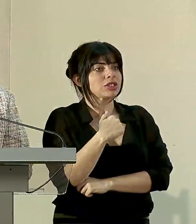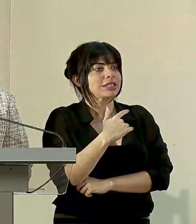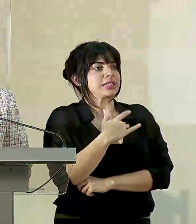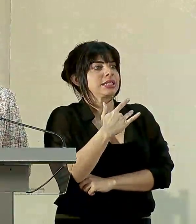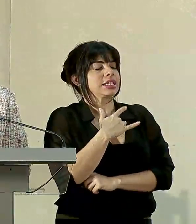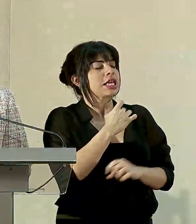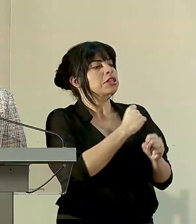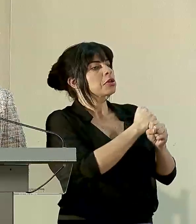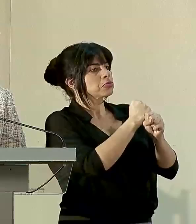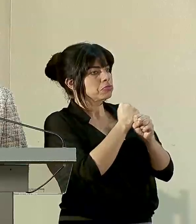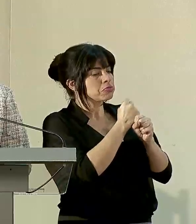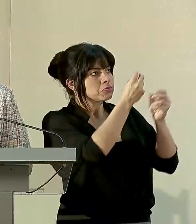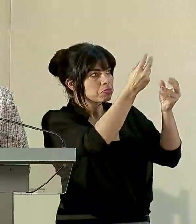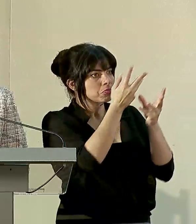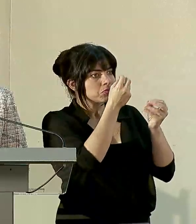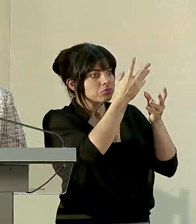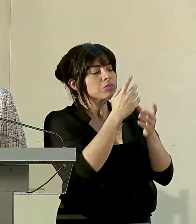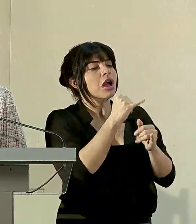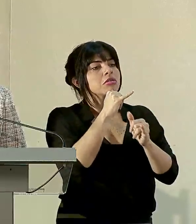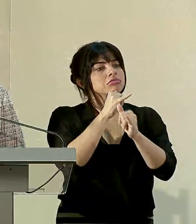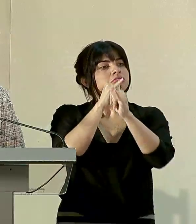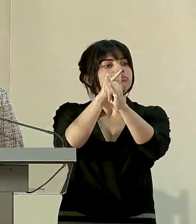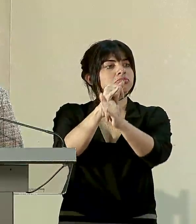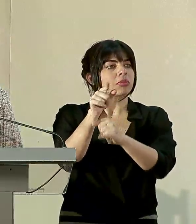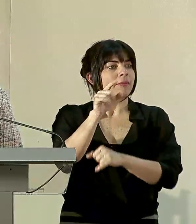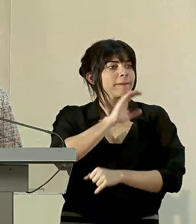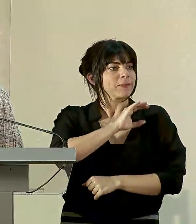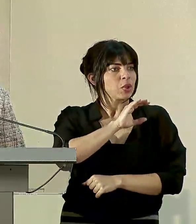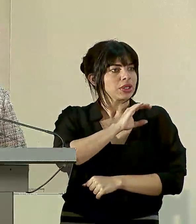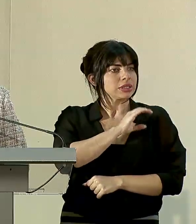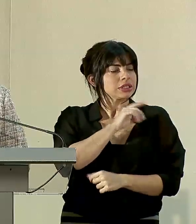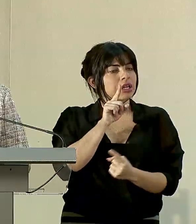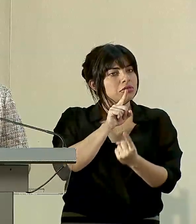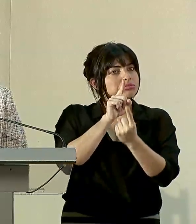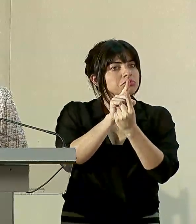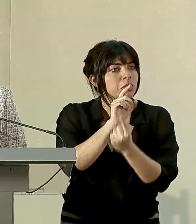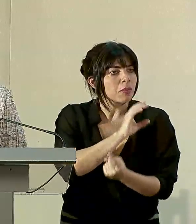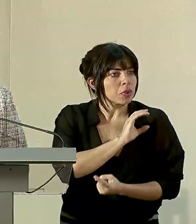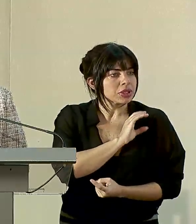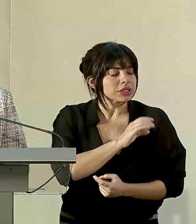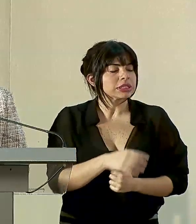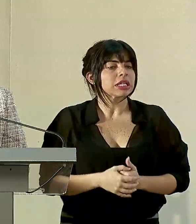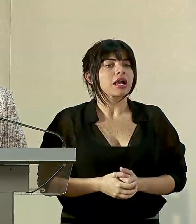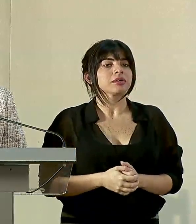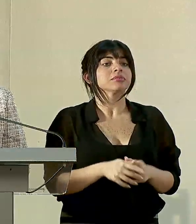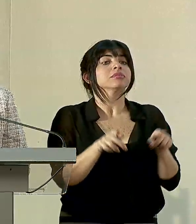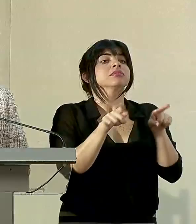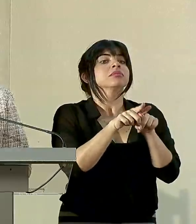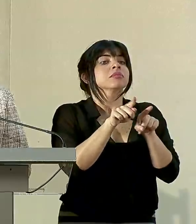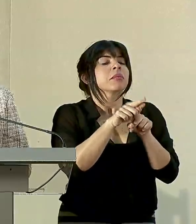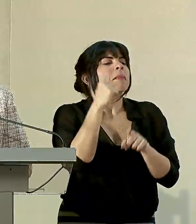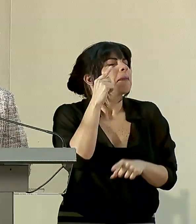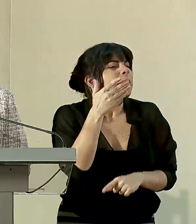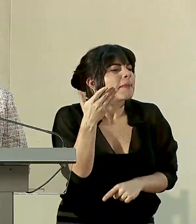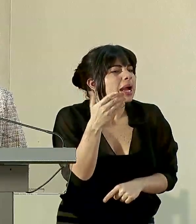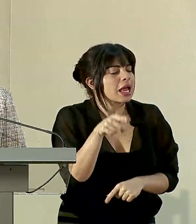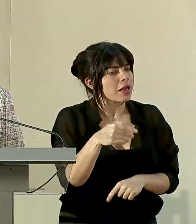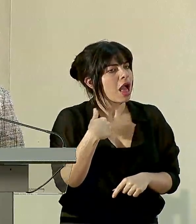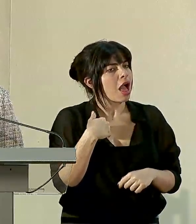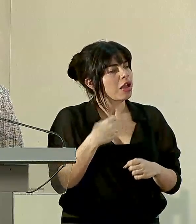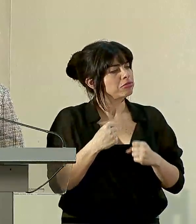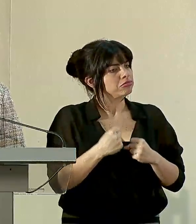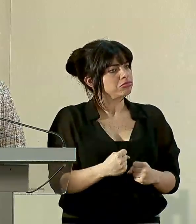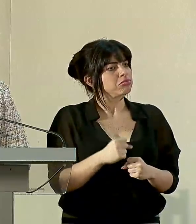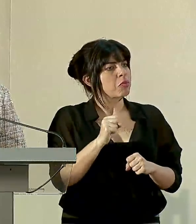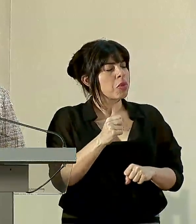seguridad de poner las denuncias ante la policía, acercarse a un policía y también para que tengan la